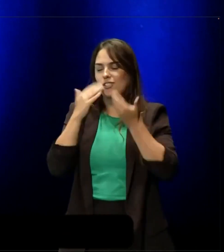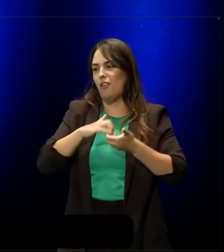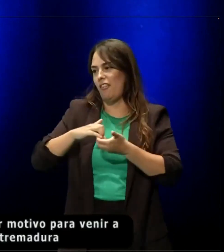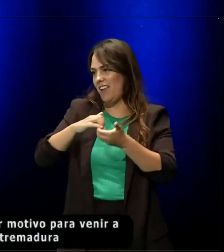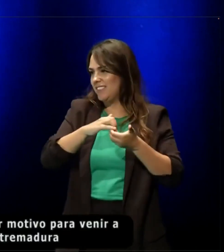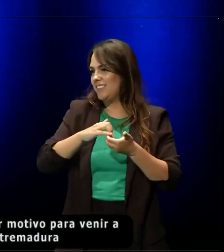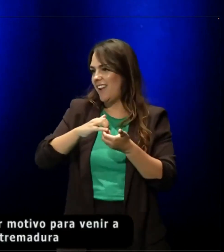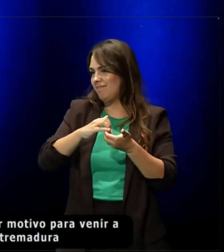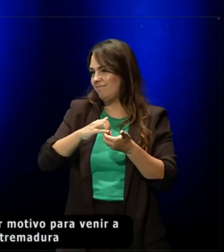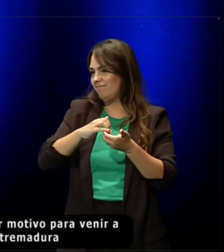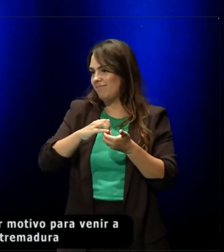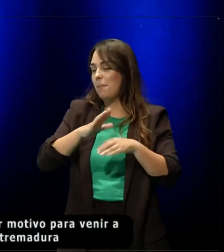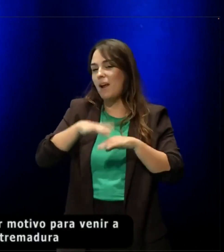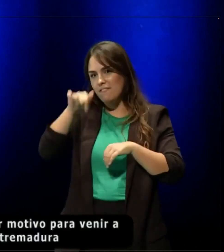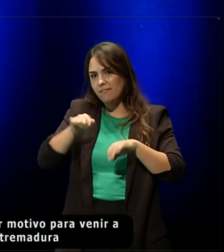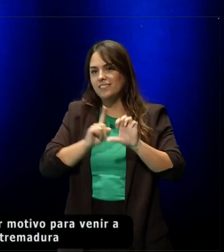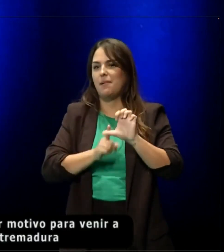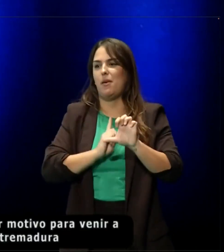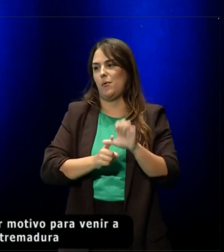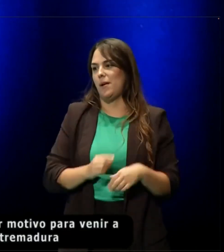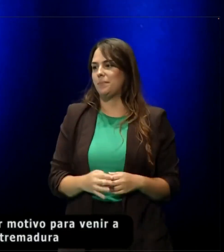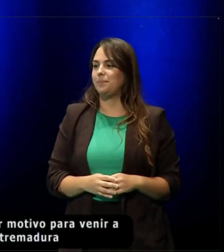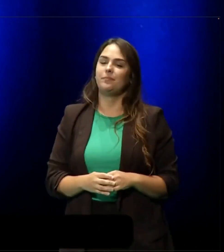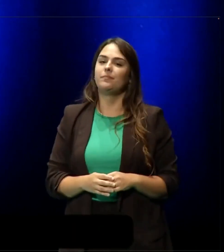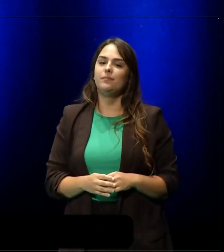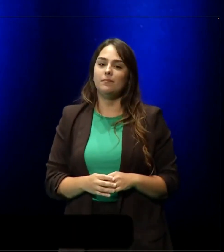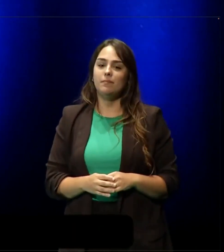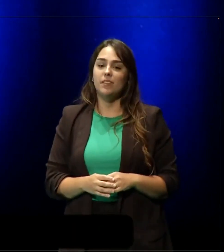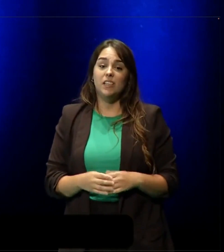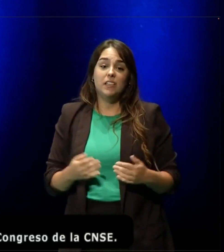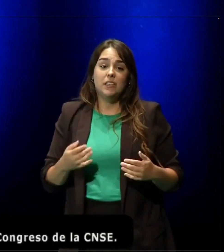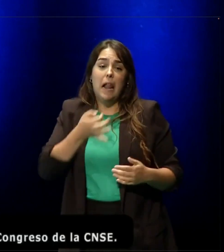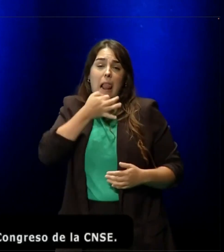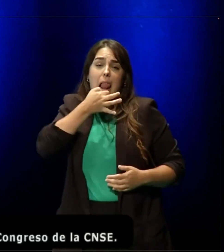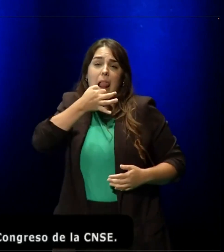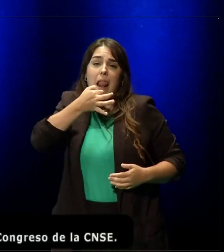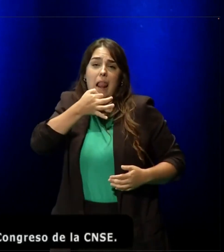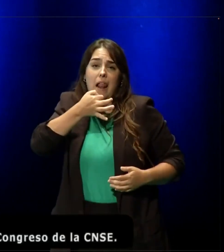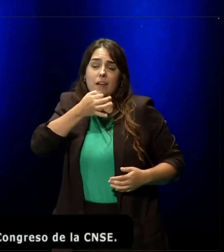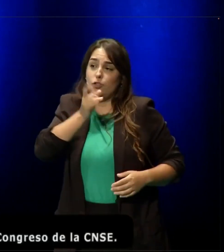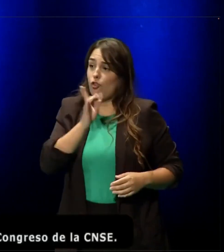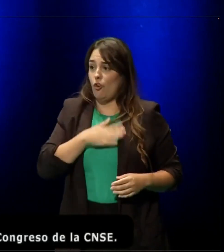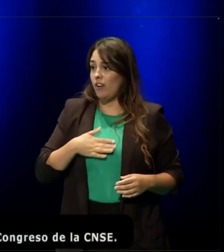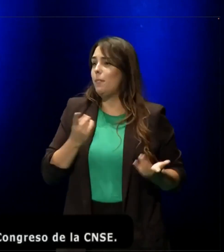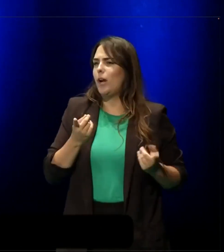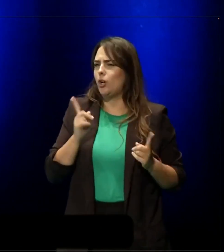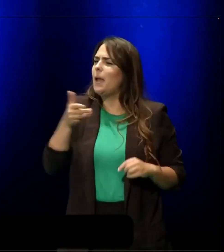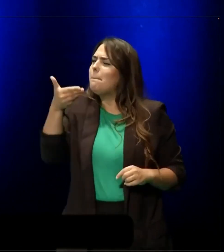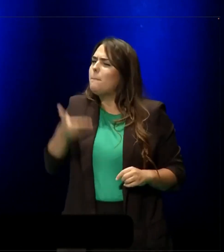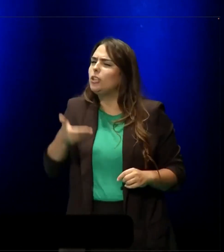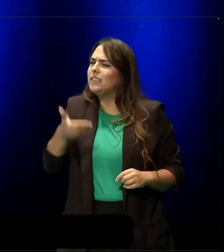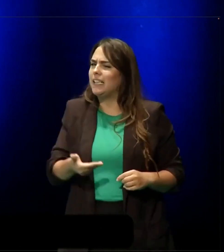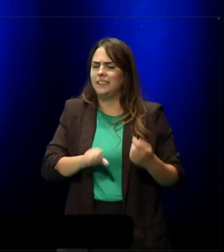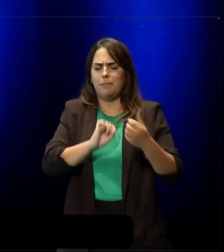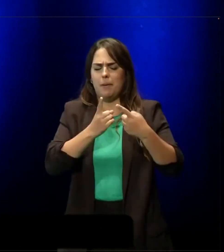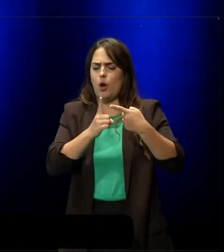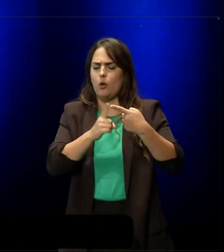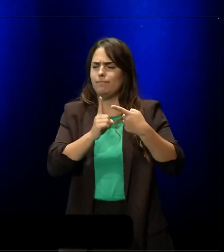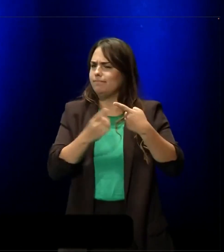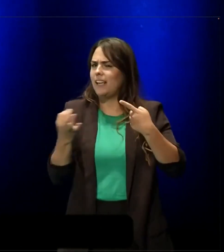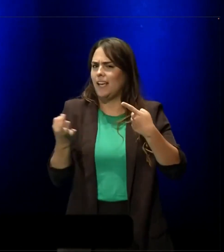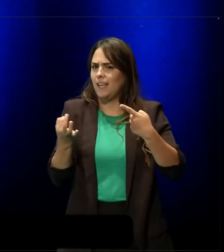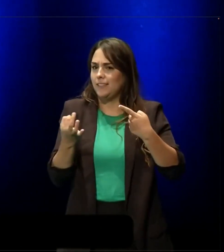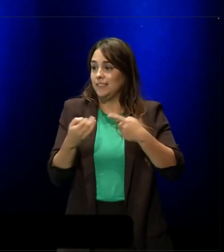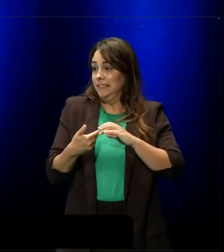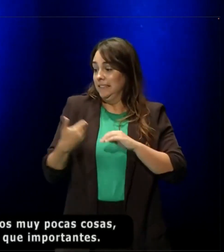CENSE. Yo quería deciros muy pocas cosas, pero creo que importantes. La primera,